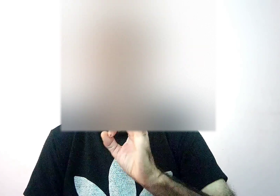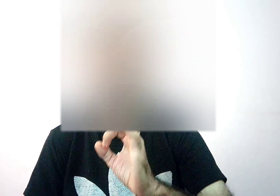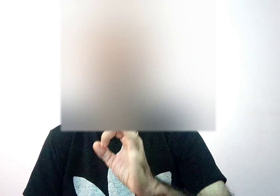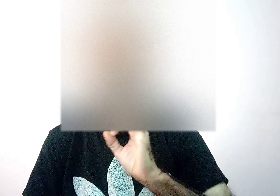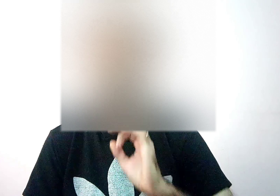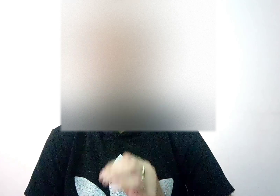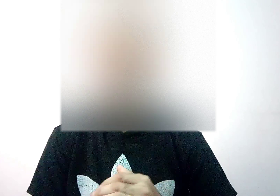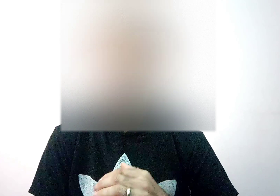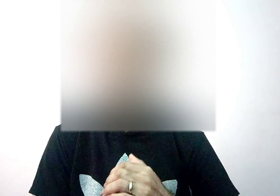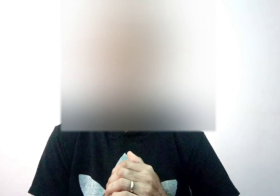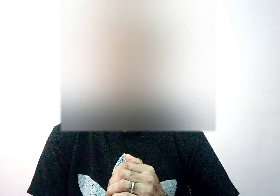تولي